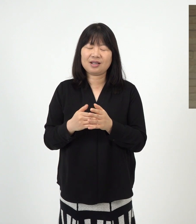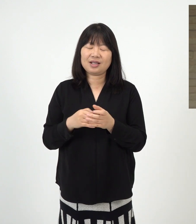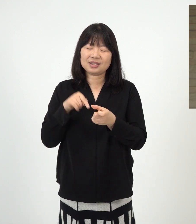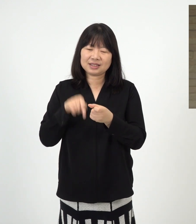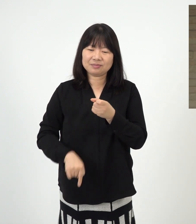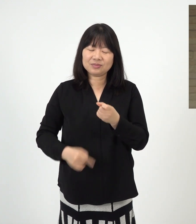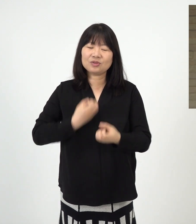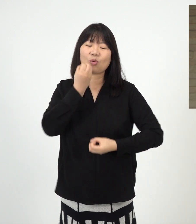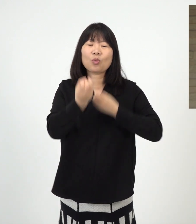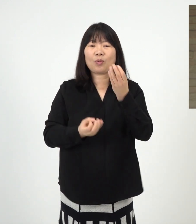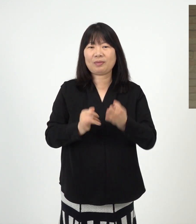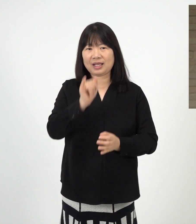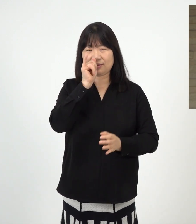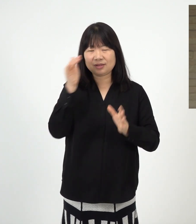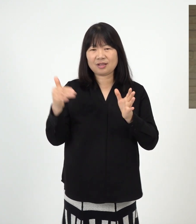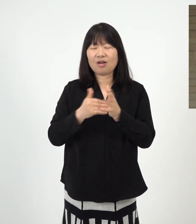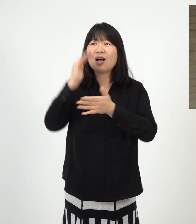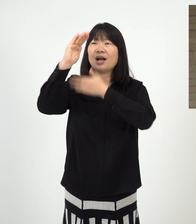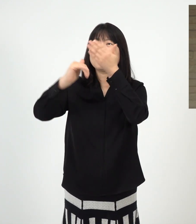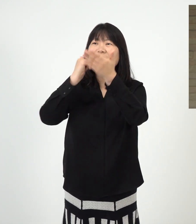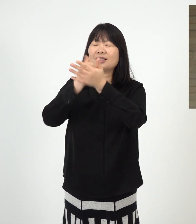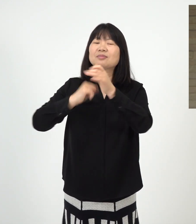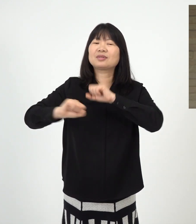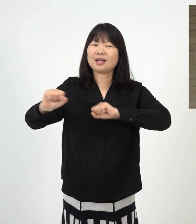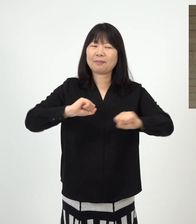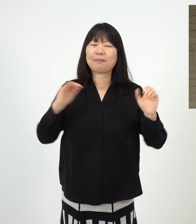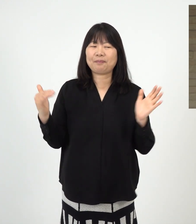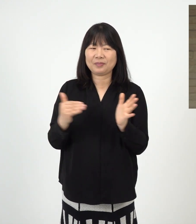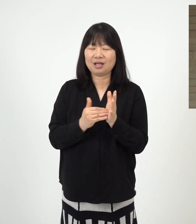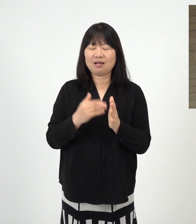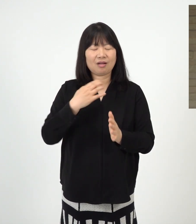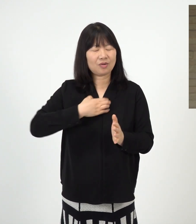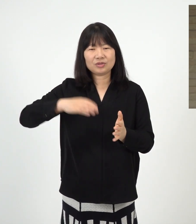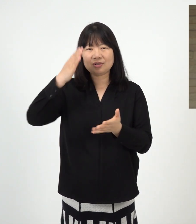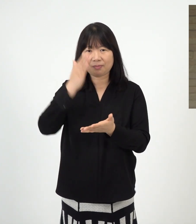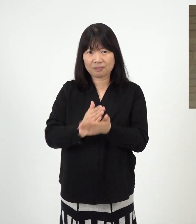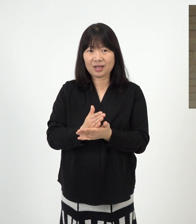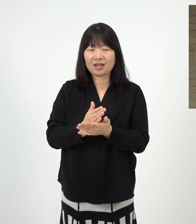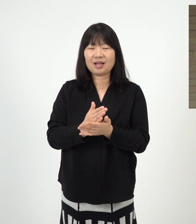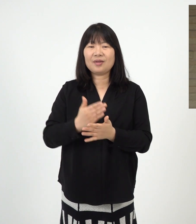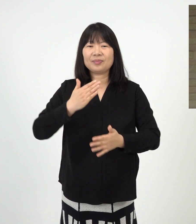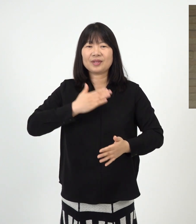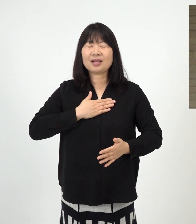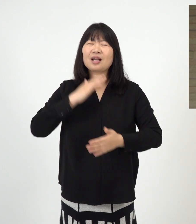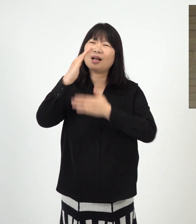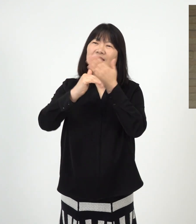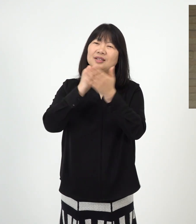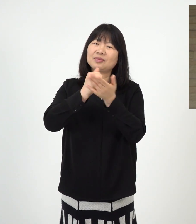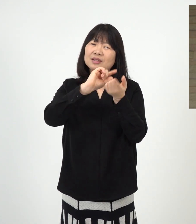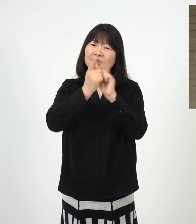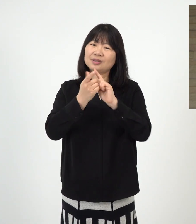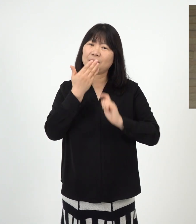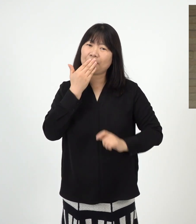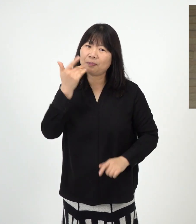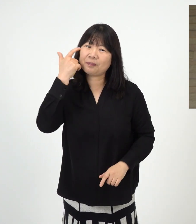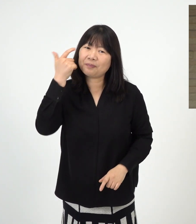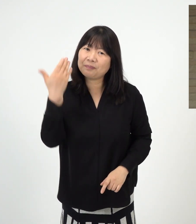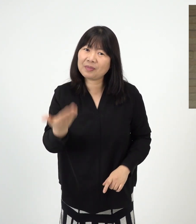고백을 토해내죠. 하나님이 하셨습니다. 걱정하지 마십시오. 내가 하나님을